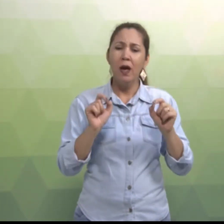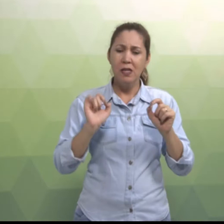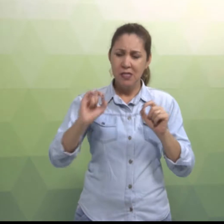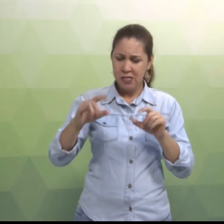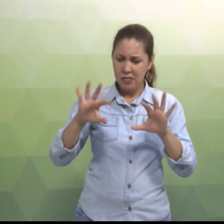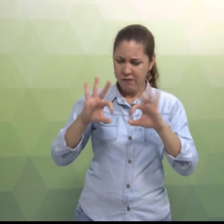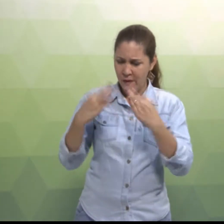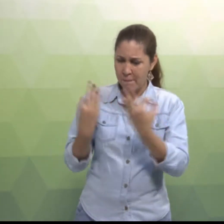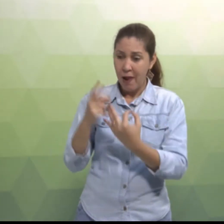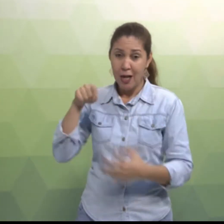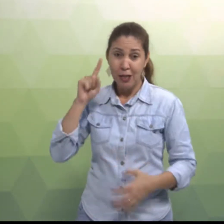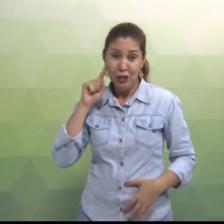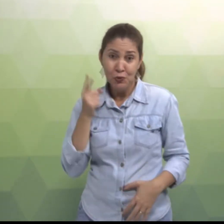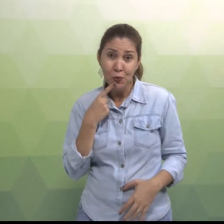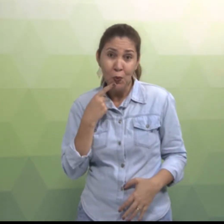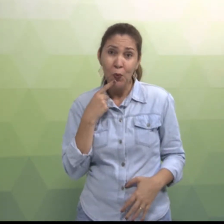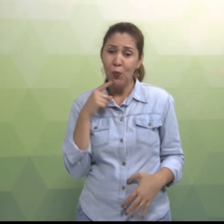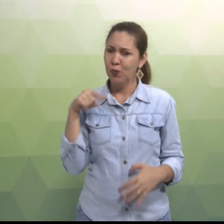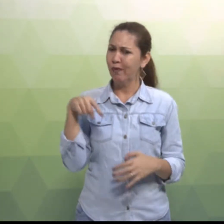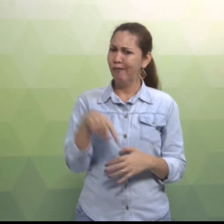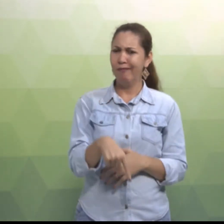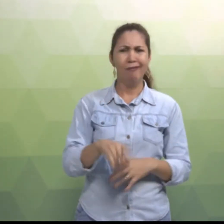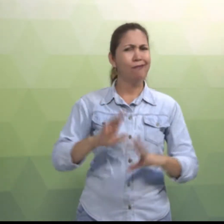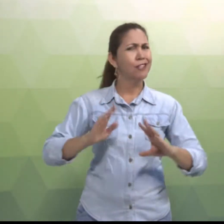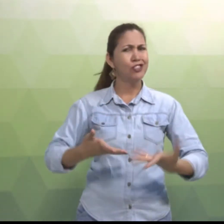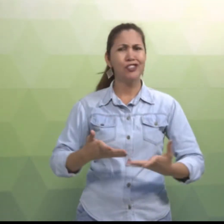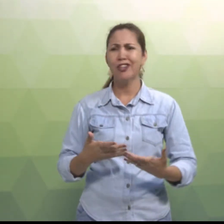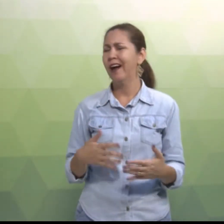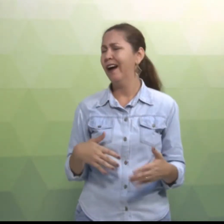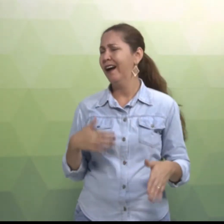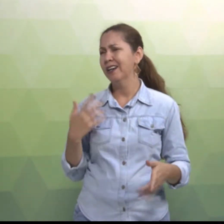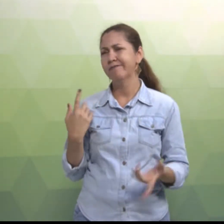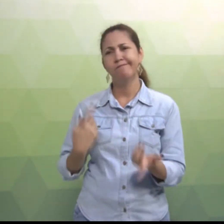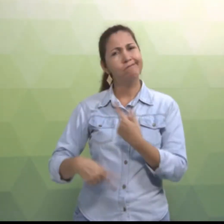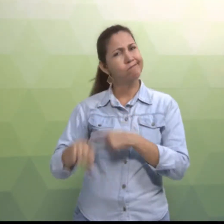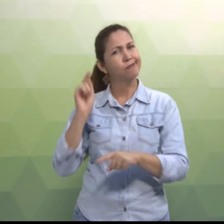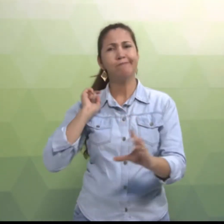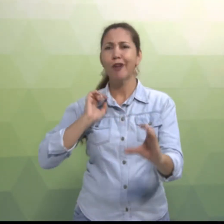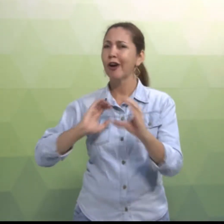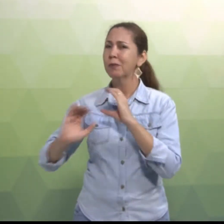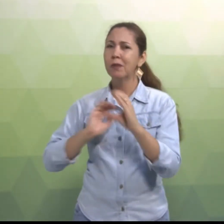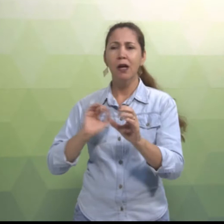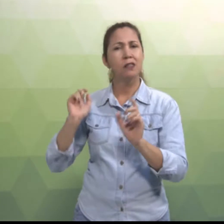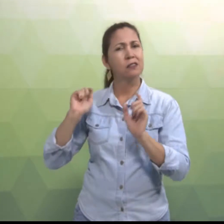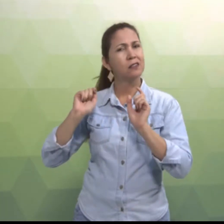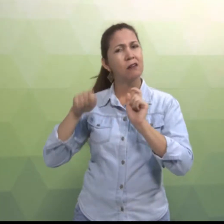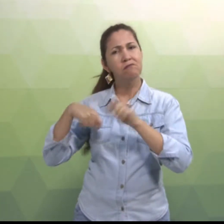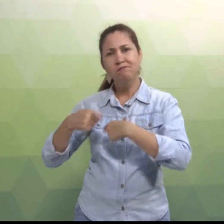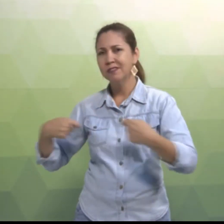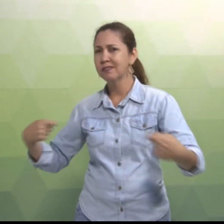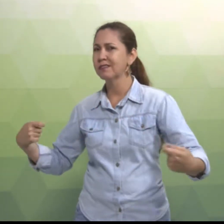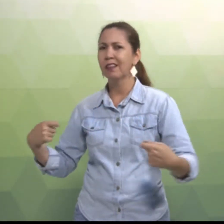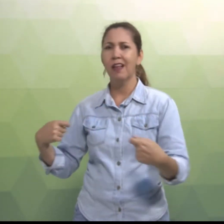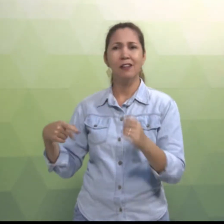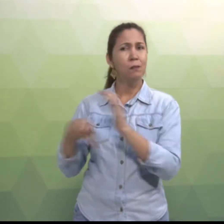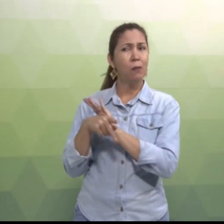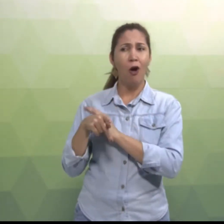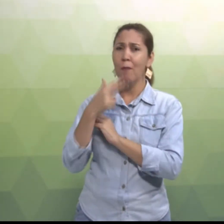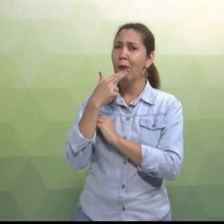E se a família é de surdos, percebam que esse aluno ele vai se comunicar porque ele já tem